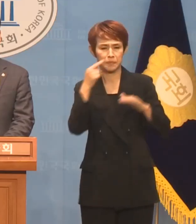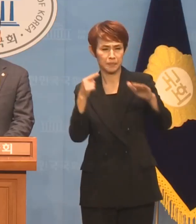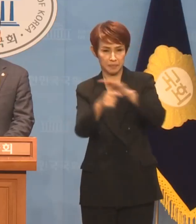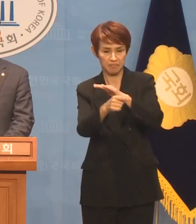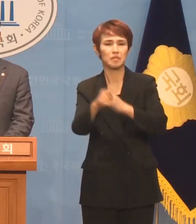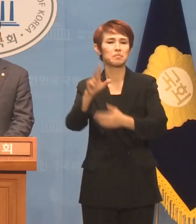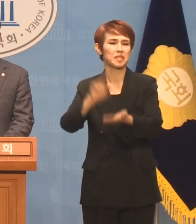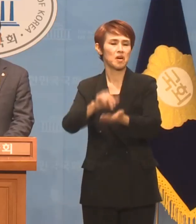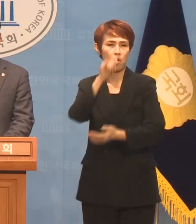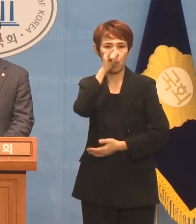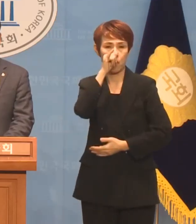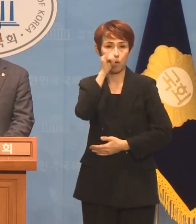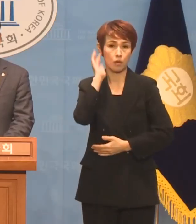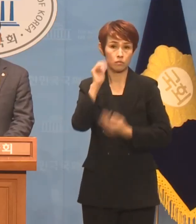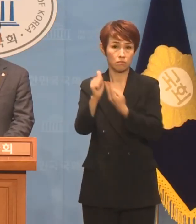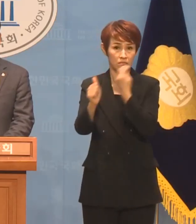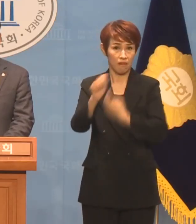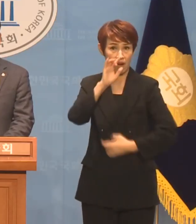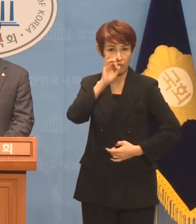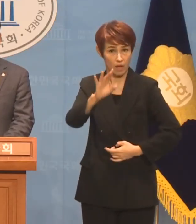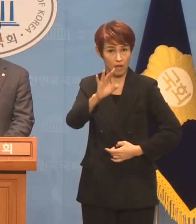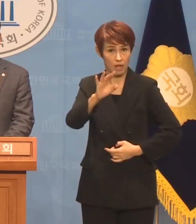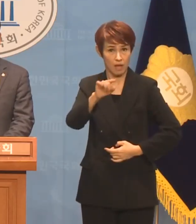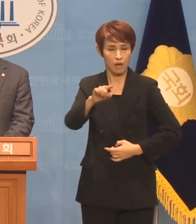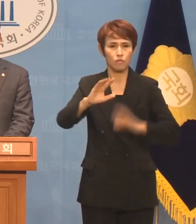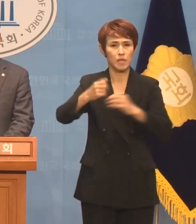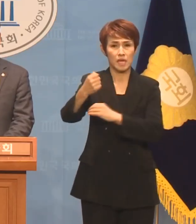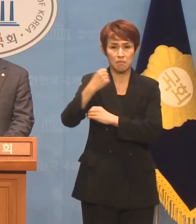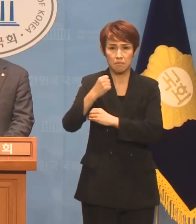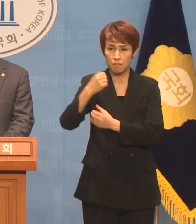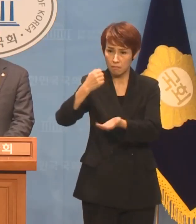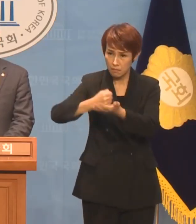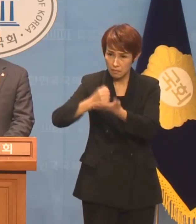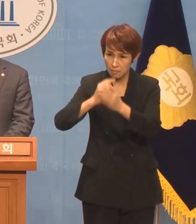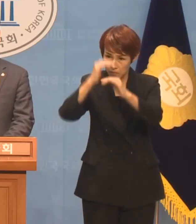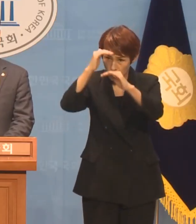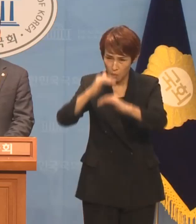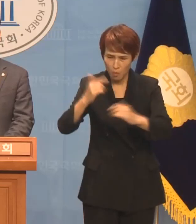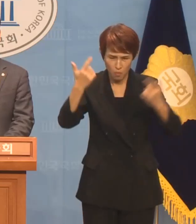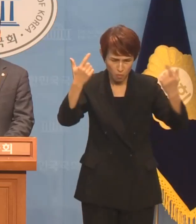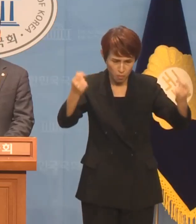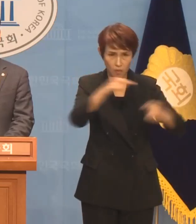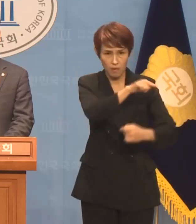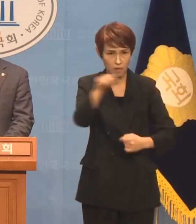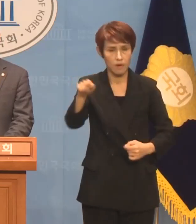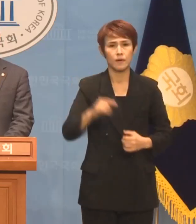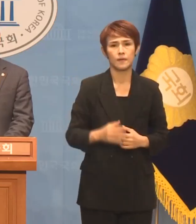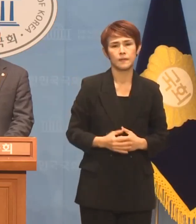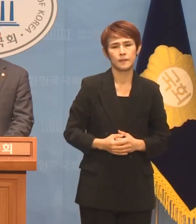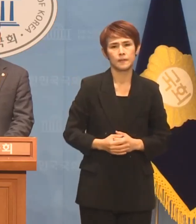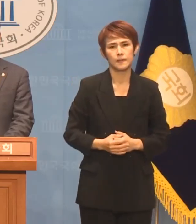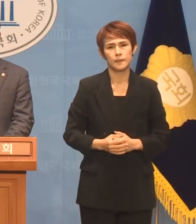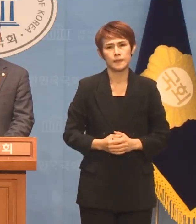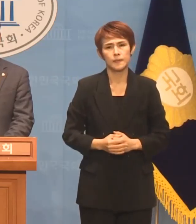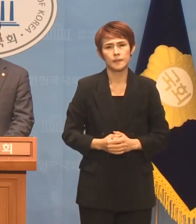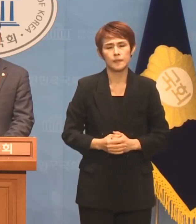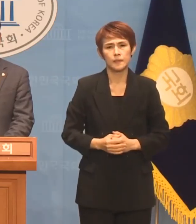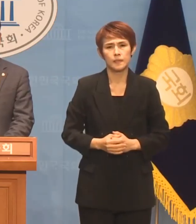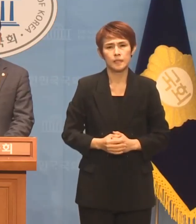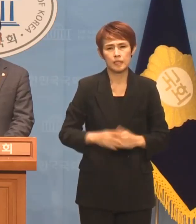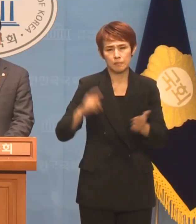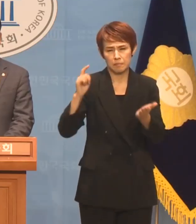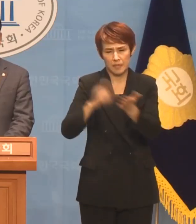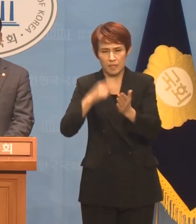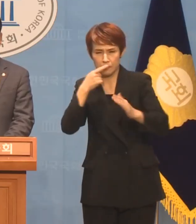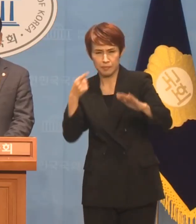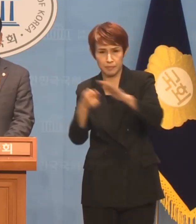잘못됐지만 탄핵은 안 된다는 국민의힘의 궤변과 하등 다를 게 없습니다. 비상계엄